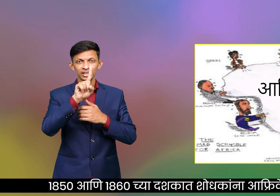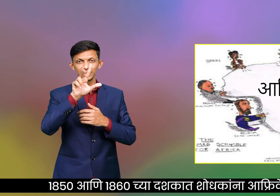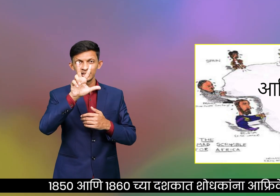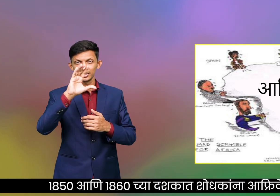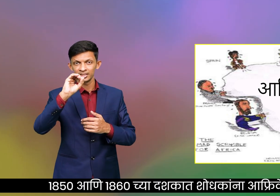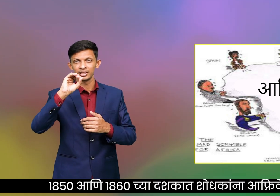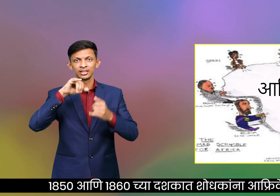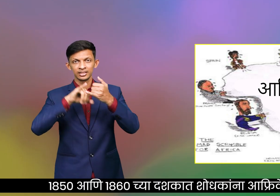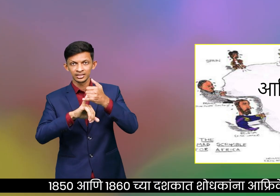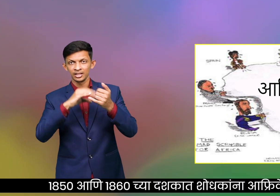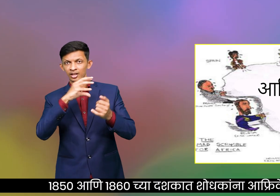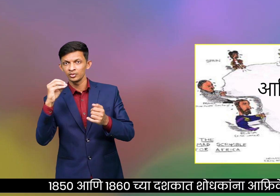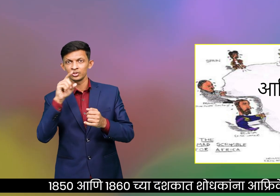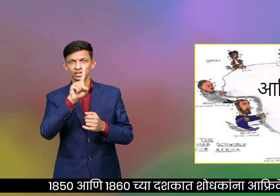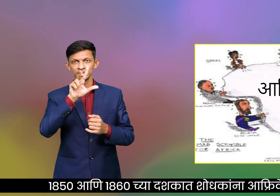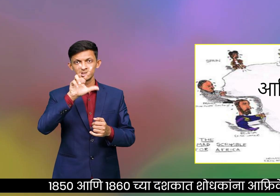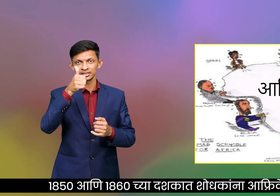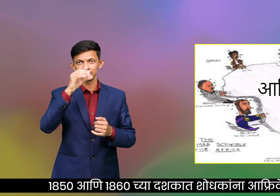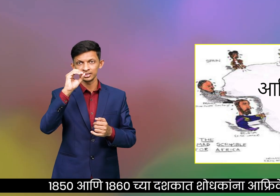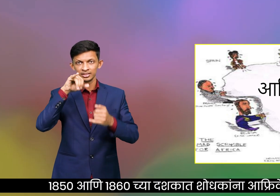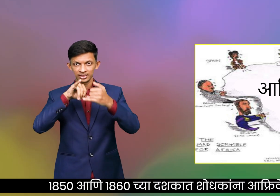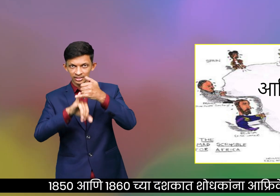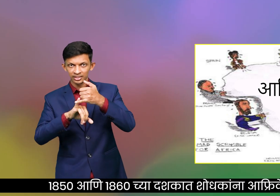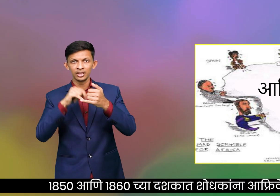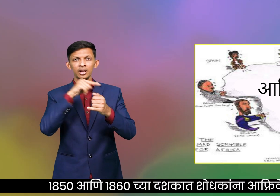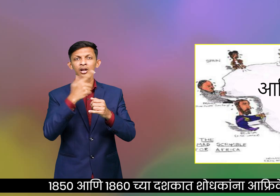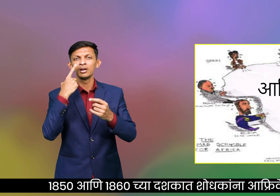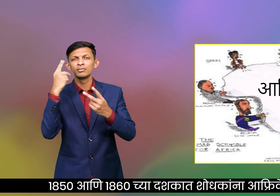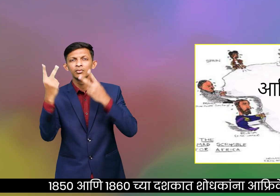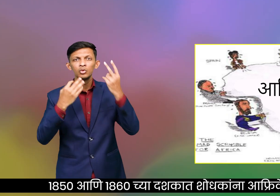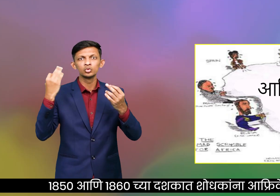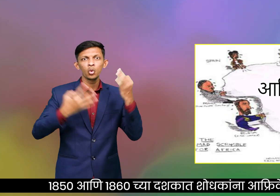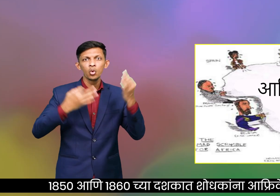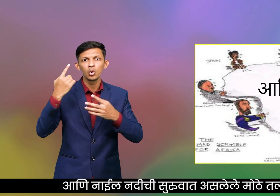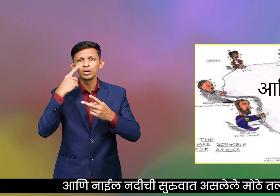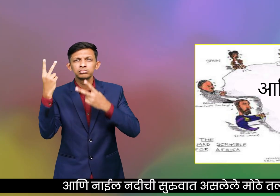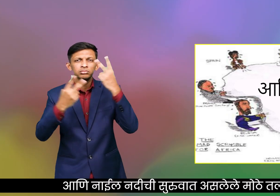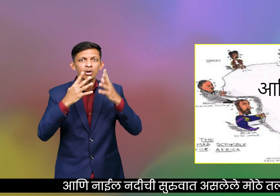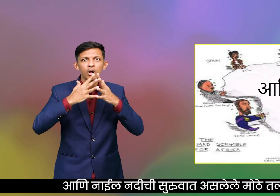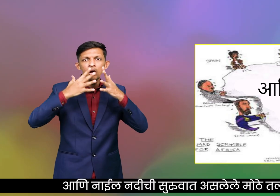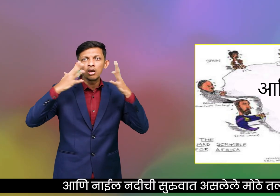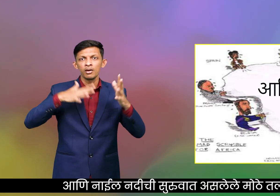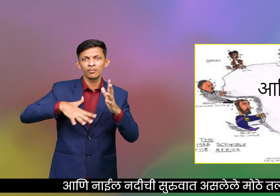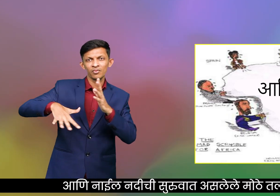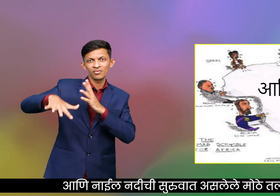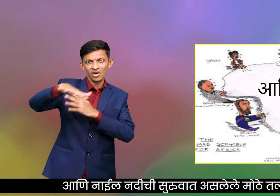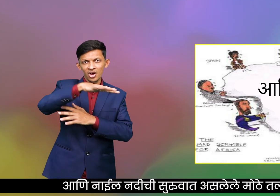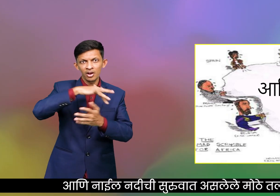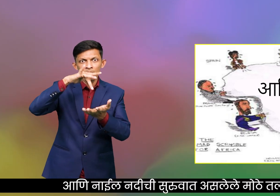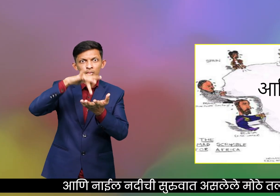1850 आणि 1860 च्या दशकात शोधकांना आफ्रिकेच्या मध्यभागी आणि नाईल नदीची सुरुवात असलेले मोठे